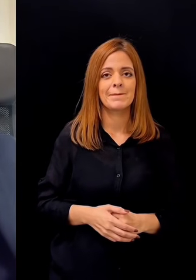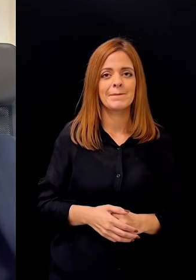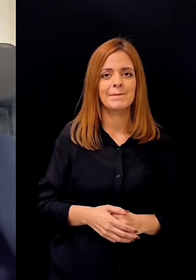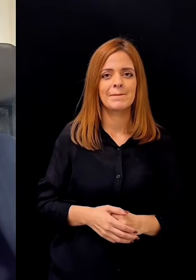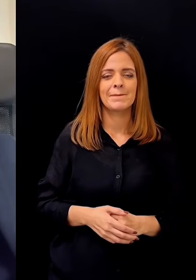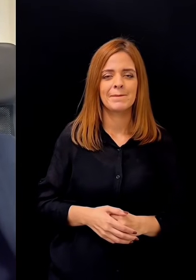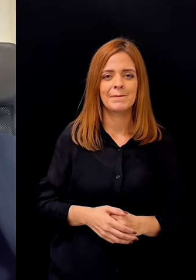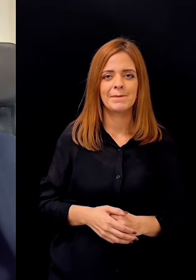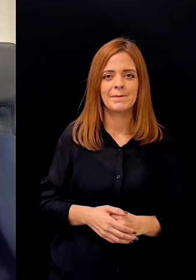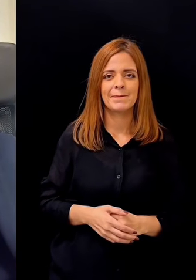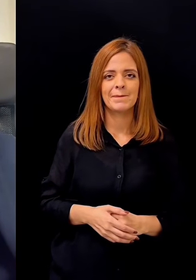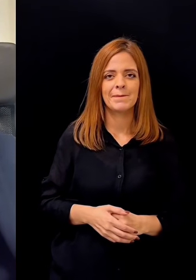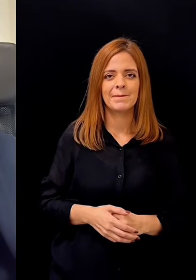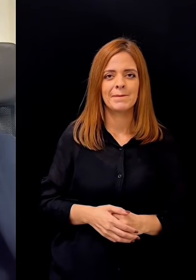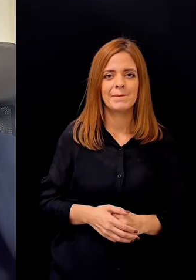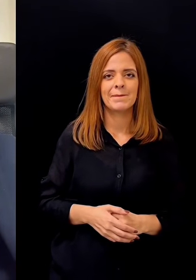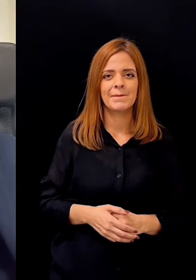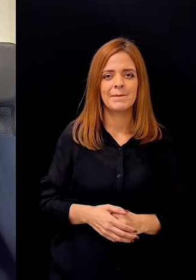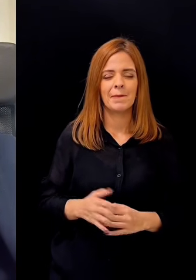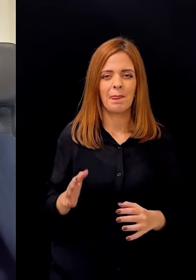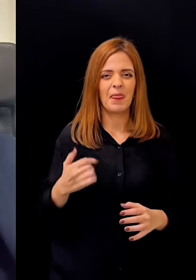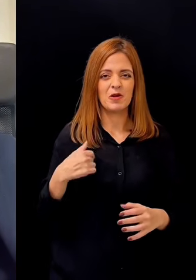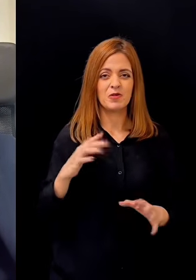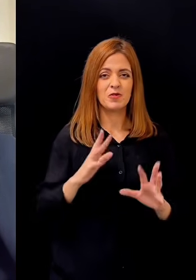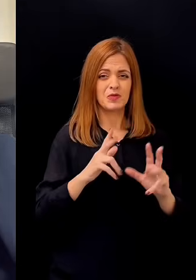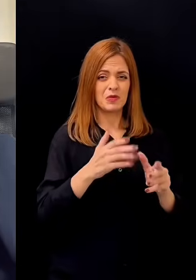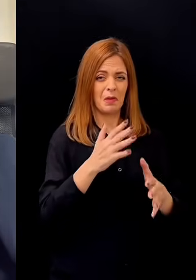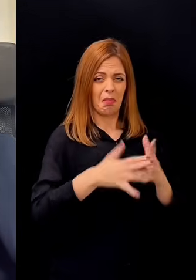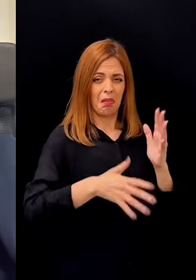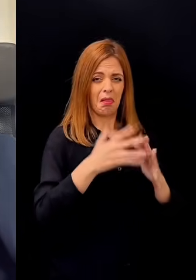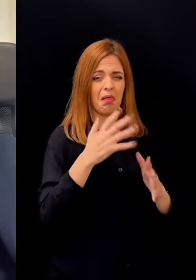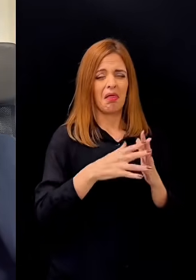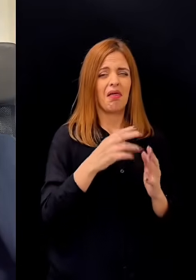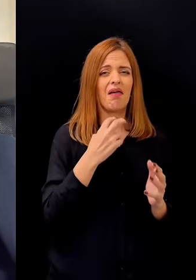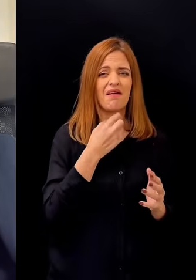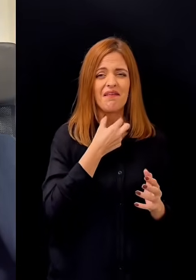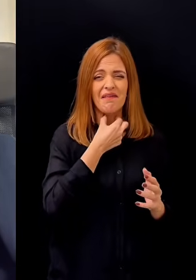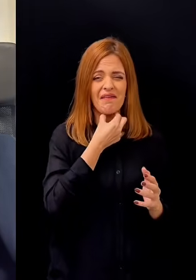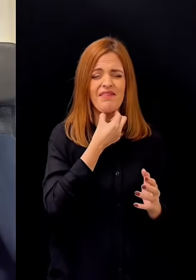Eliminar todo o empecilho, pigarro, enfim.